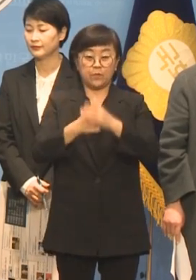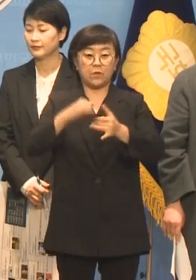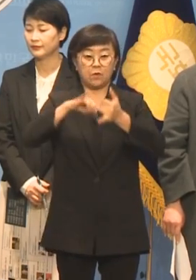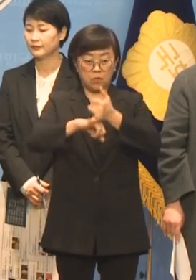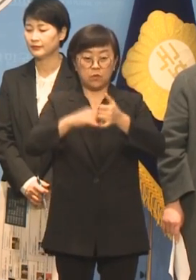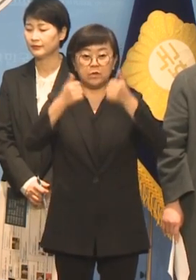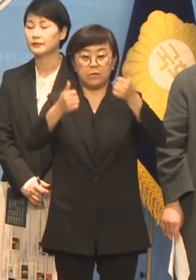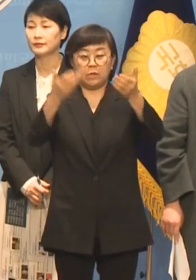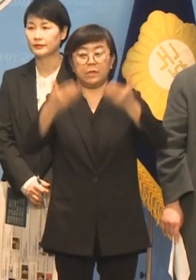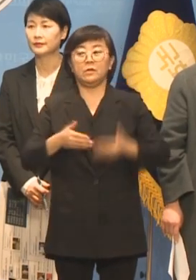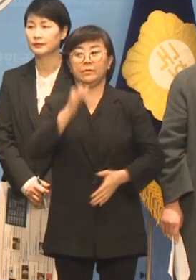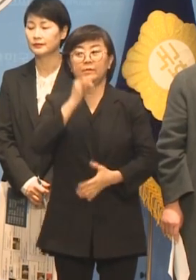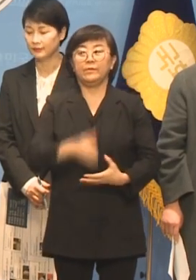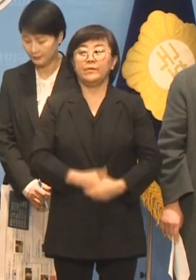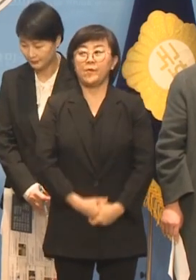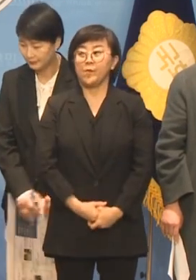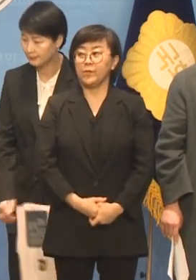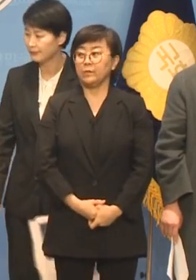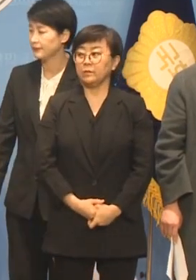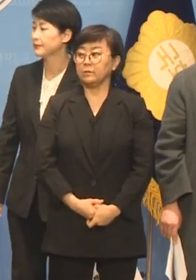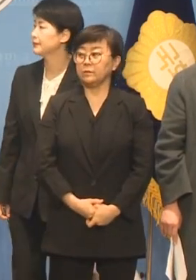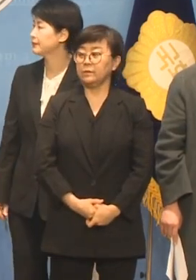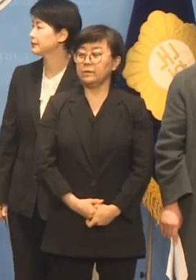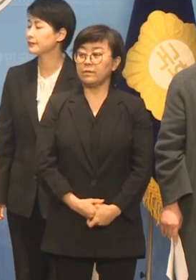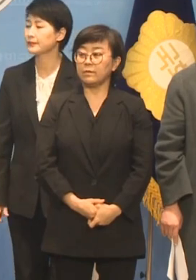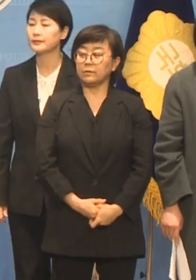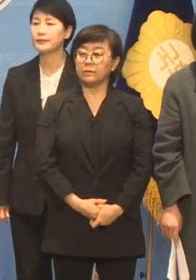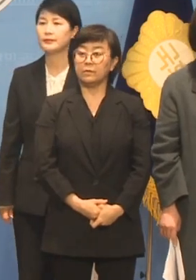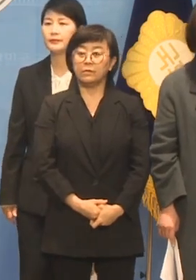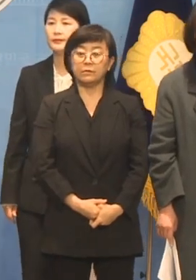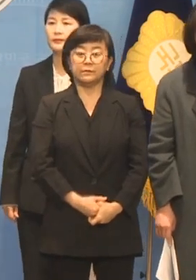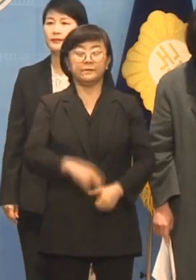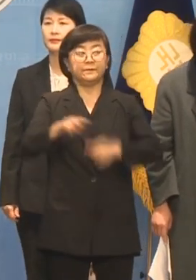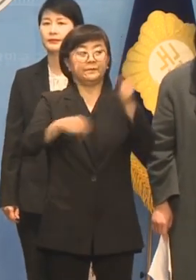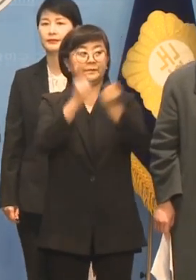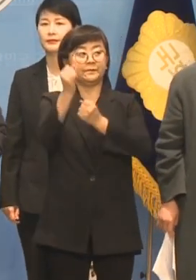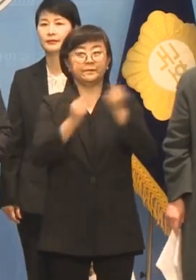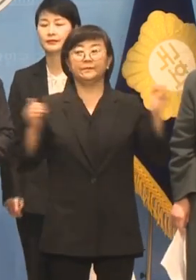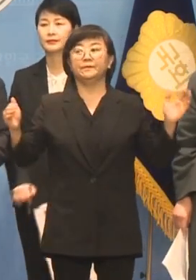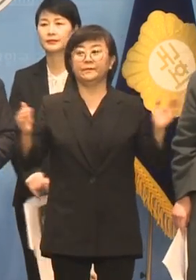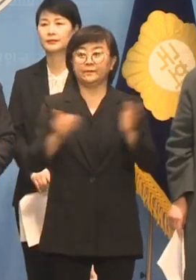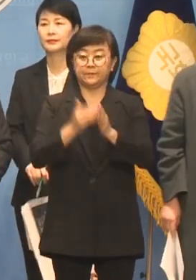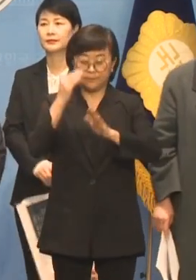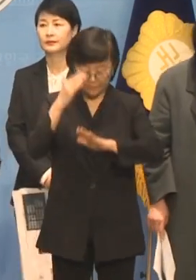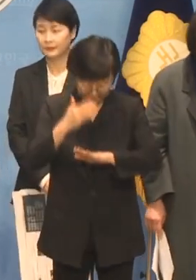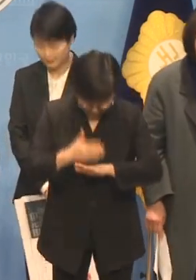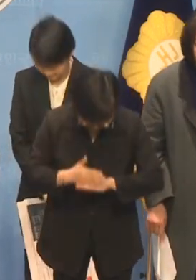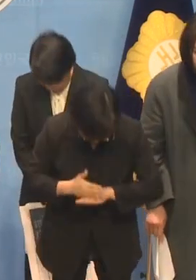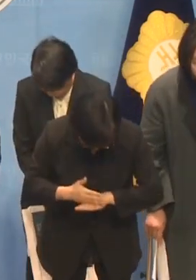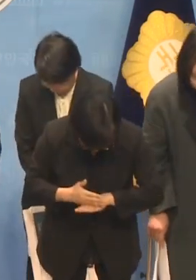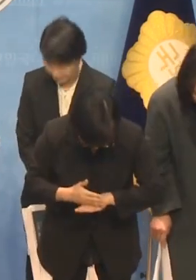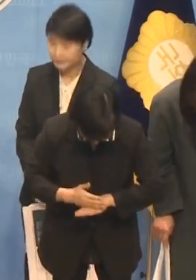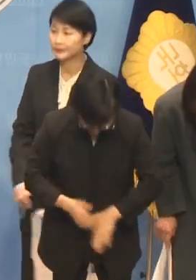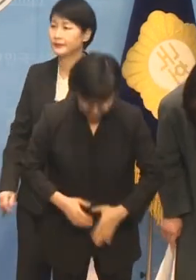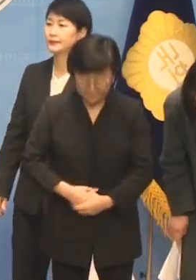반드시 심판받을 것입니다. 저희 기자회견 마치겠습니다. 취재해 주셔서 감사합니다.